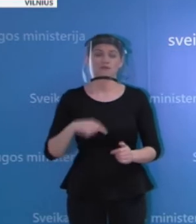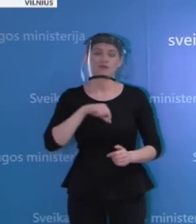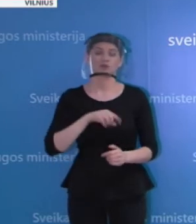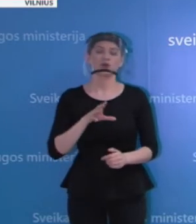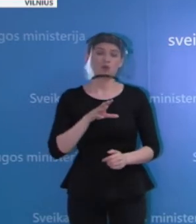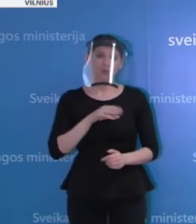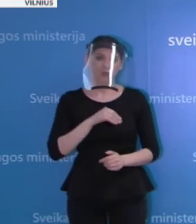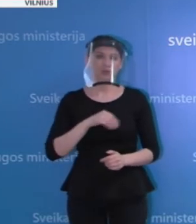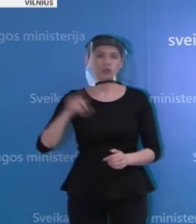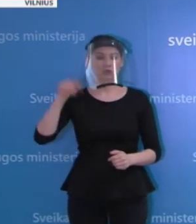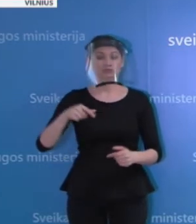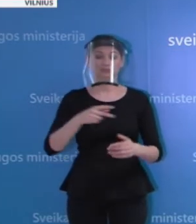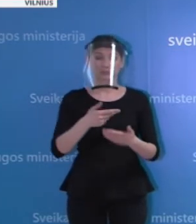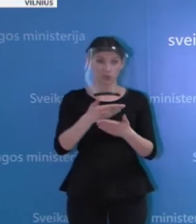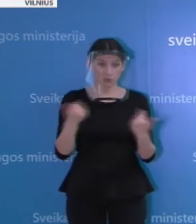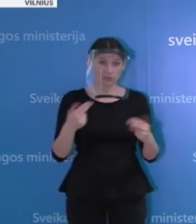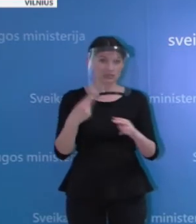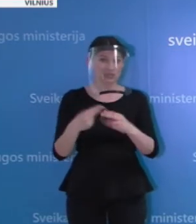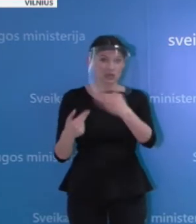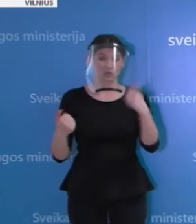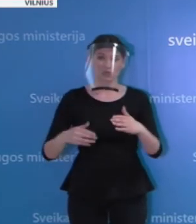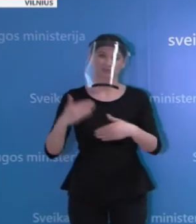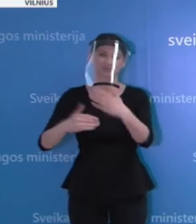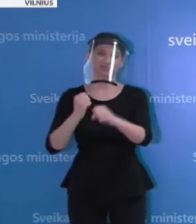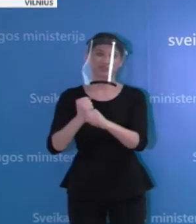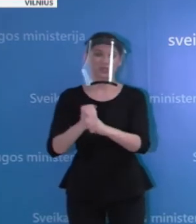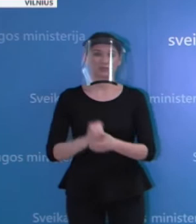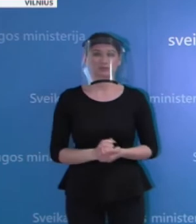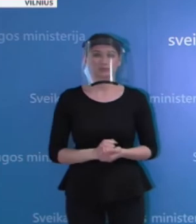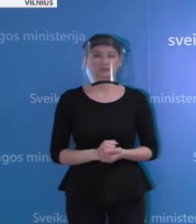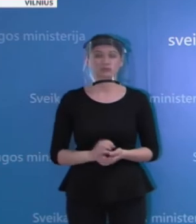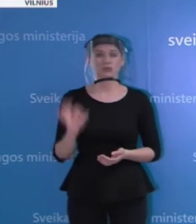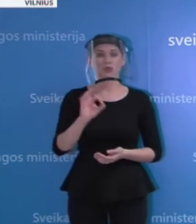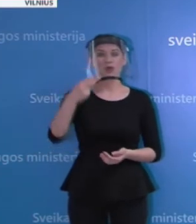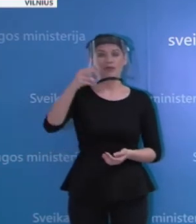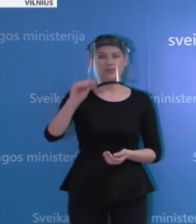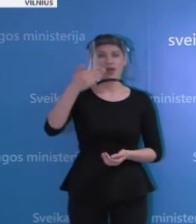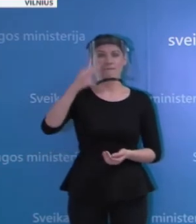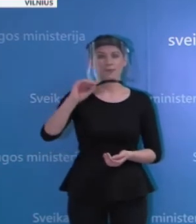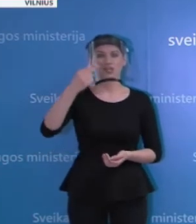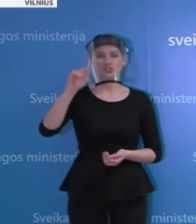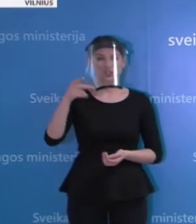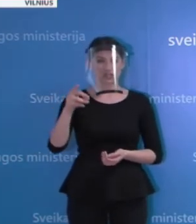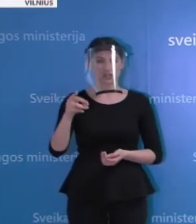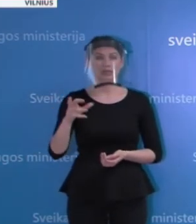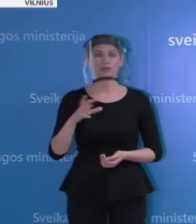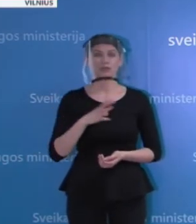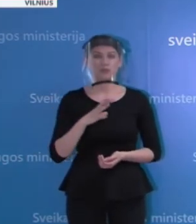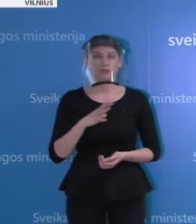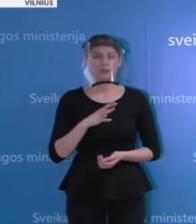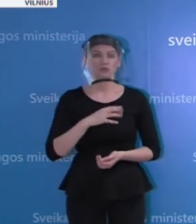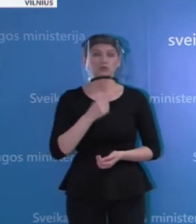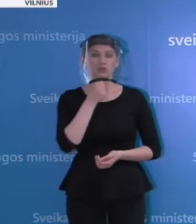širdim įsitikinę eiti tada jau į savo darbo vietą. Dar dėl Nemenčinės turim gavę tokių